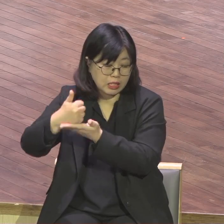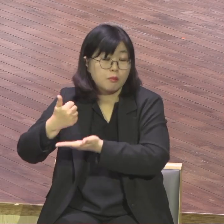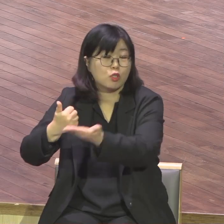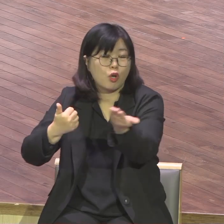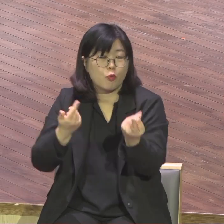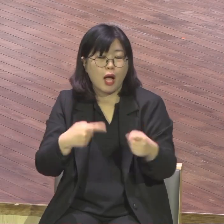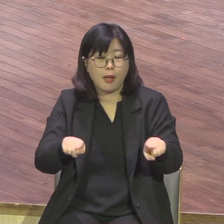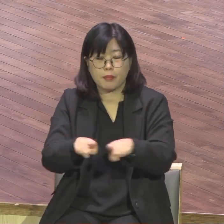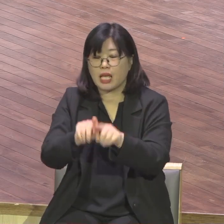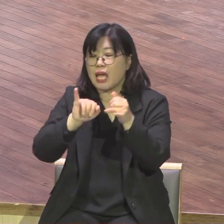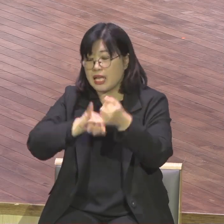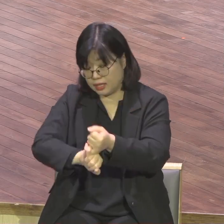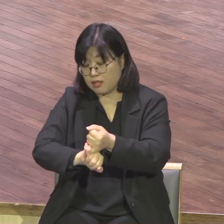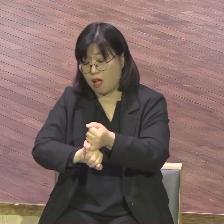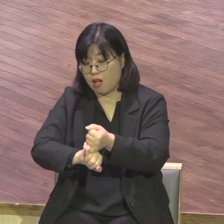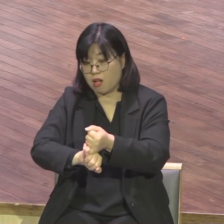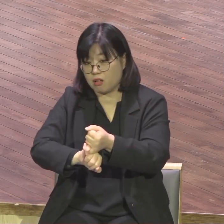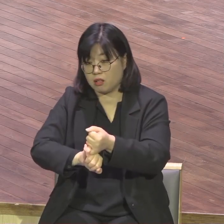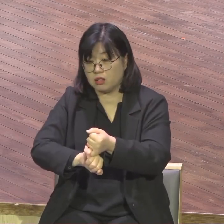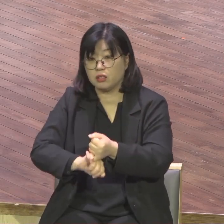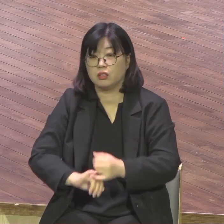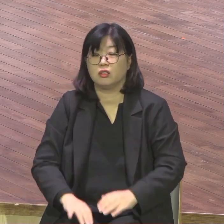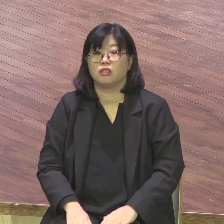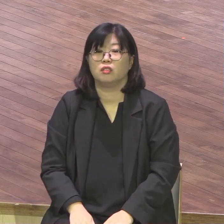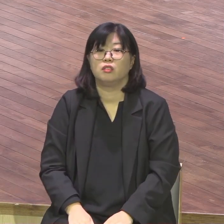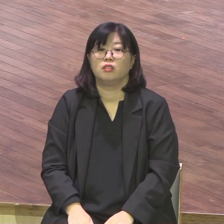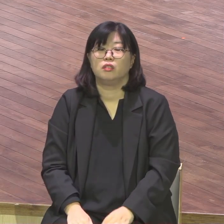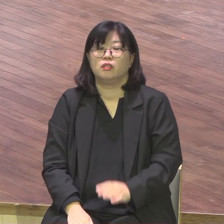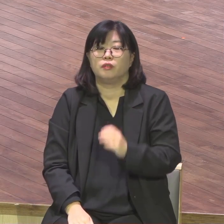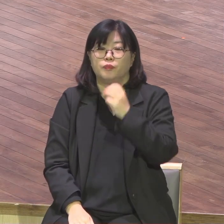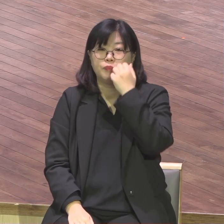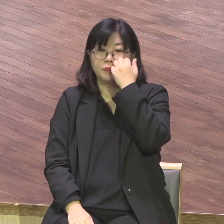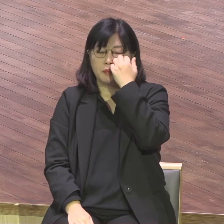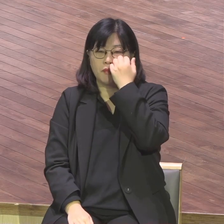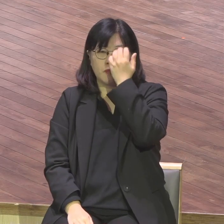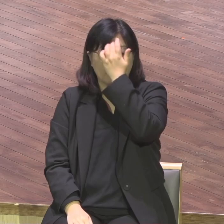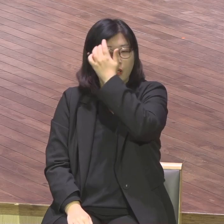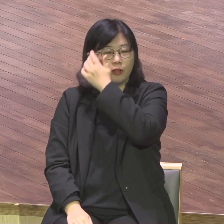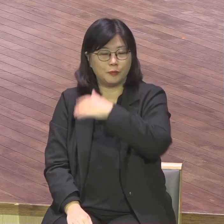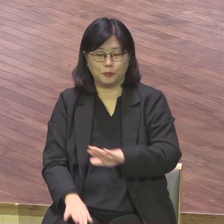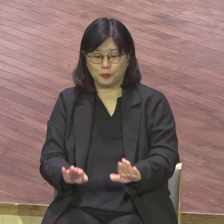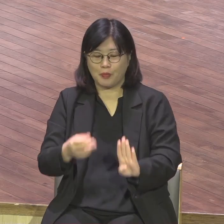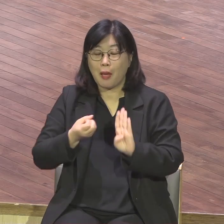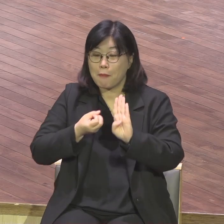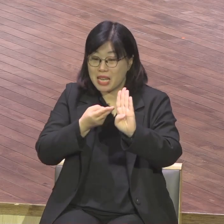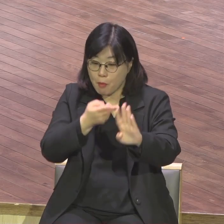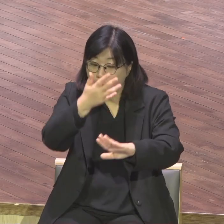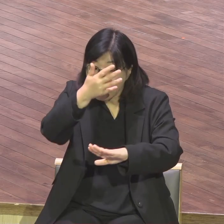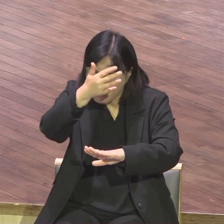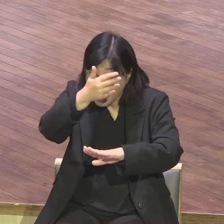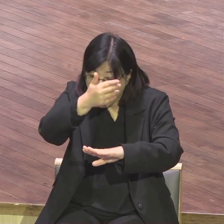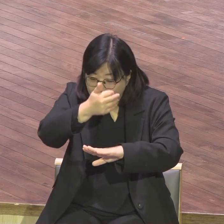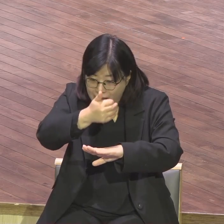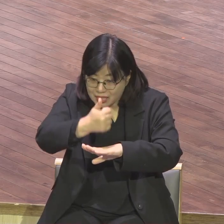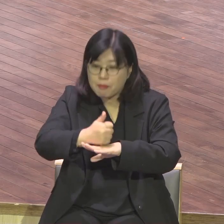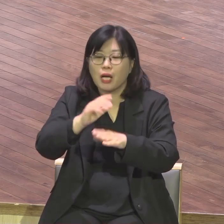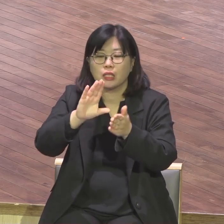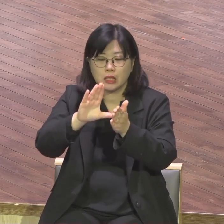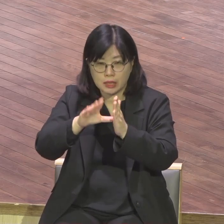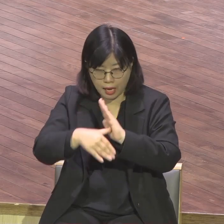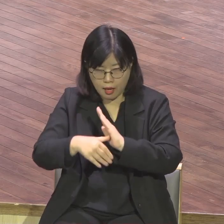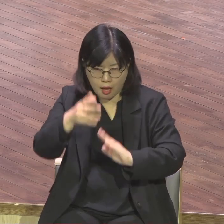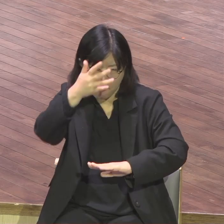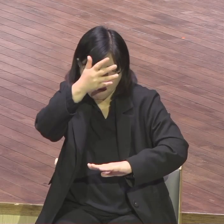함께 계시리라. 사도 바울은 빌립보서를 마무리해 가면서 정말